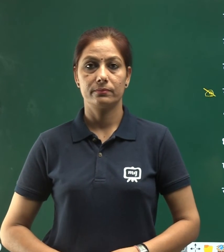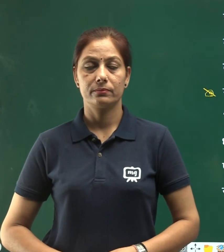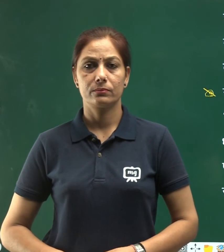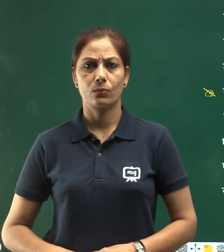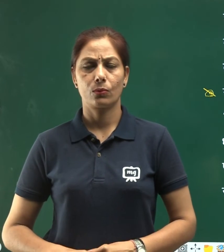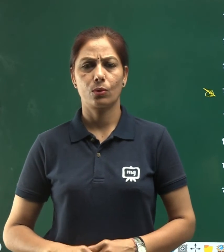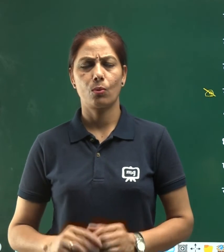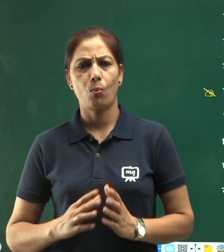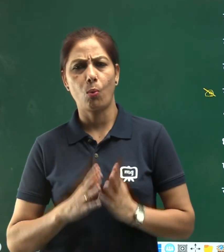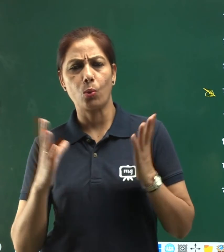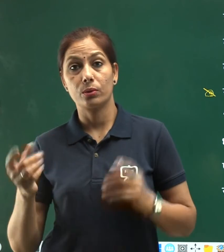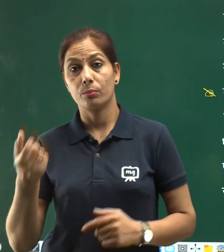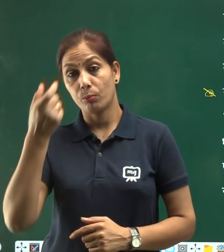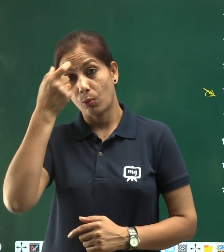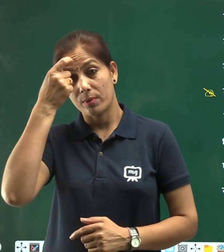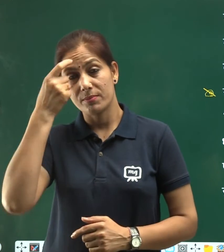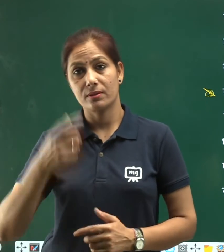अनेक कठिनाइयों का